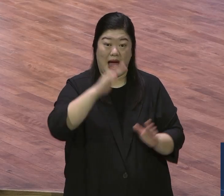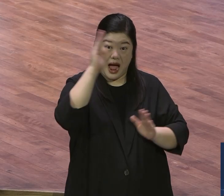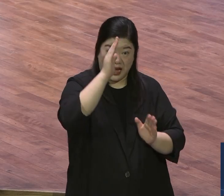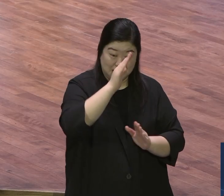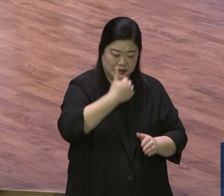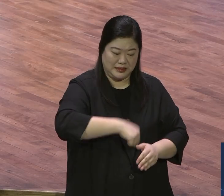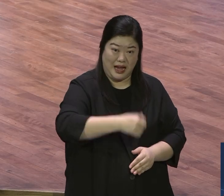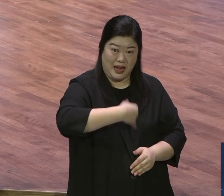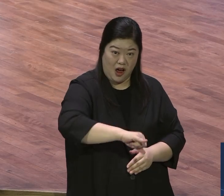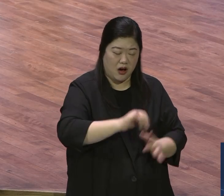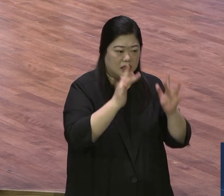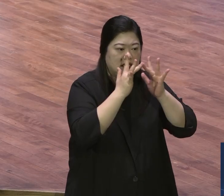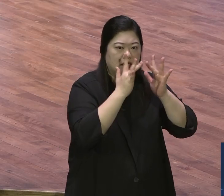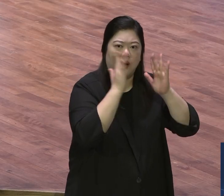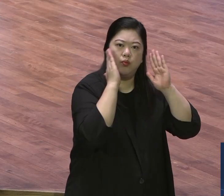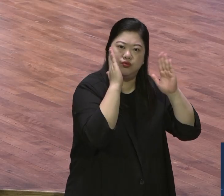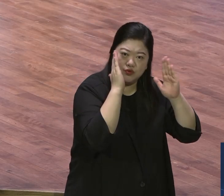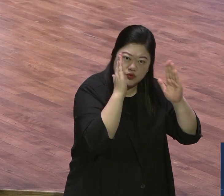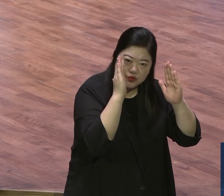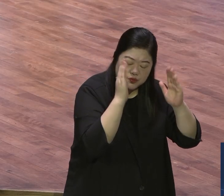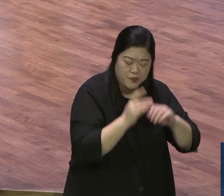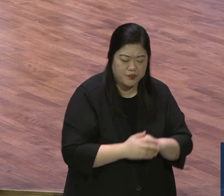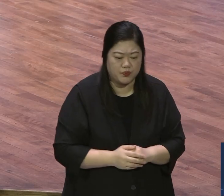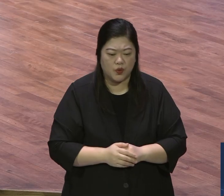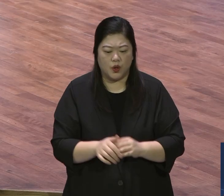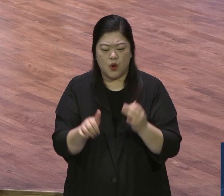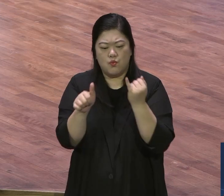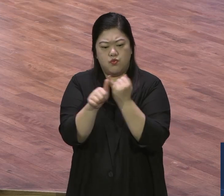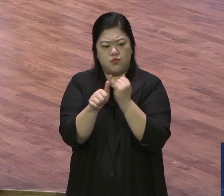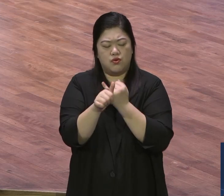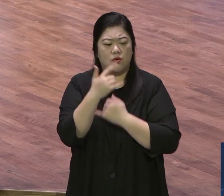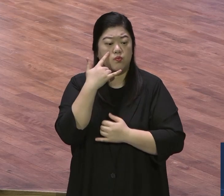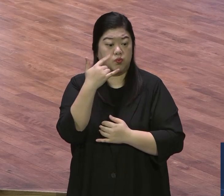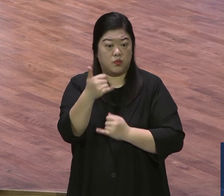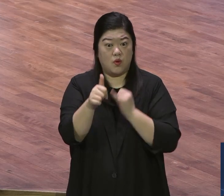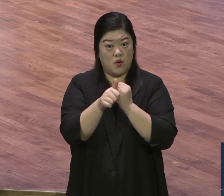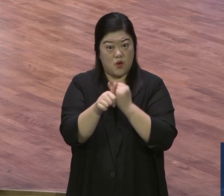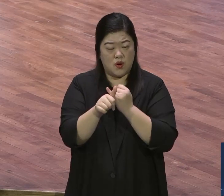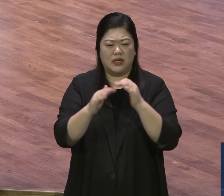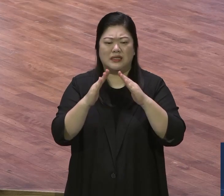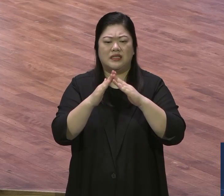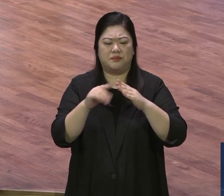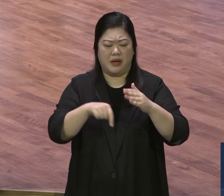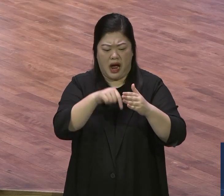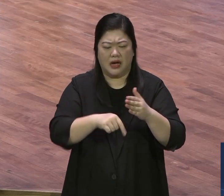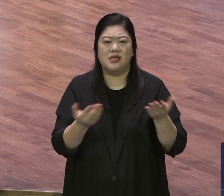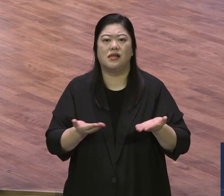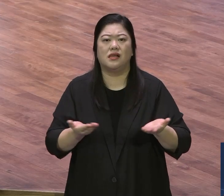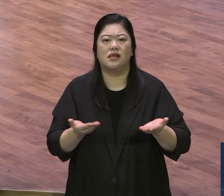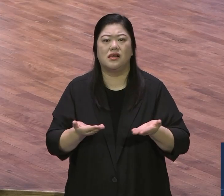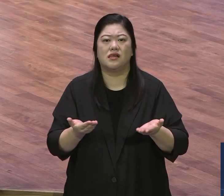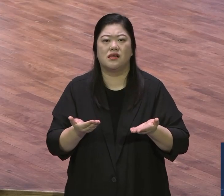또 부모들은 부부들은 이제 재택집에서 그렇게 근무를 하게 되니까